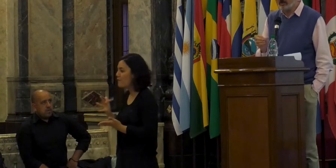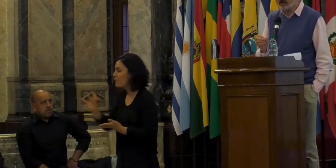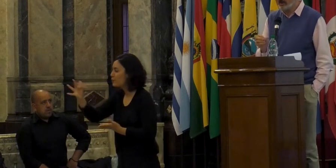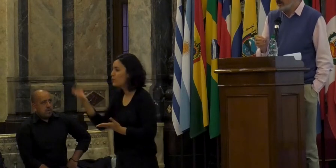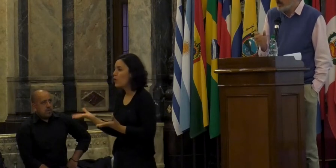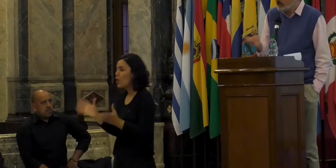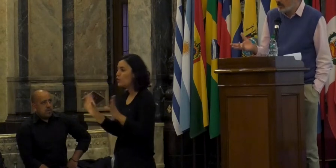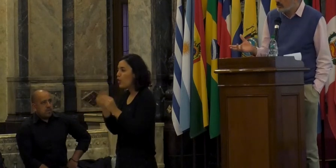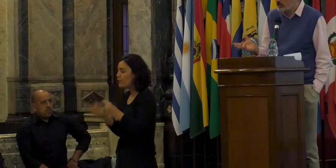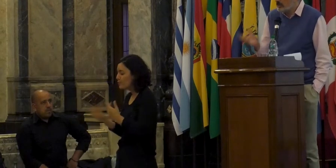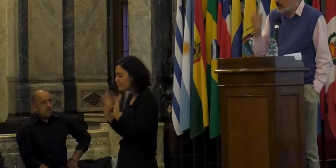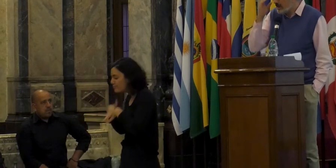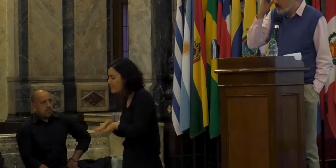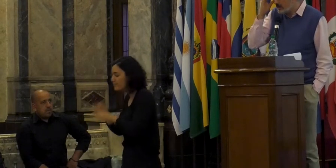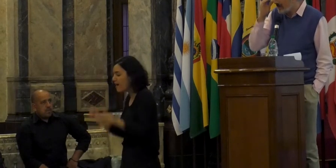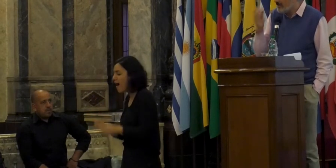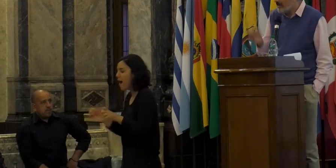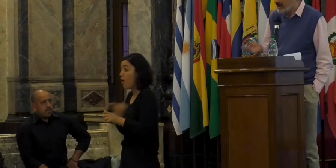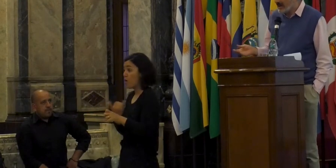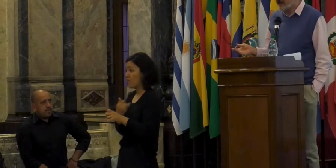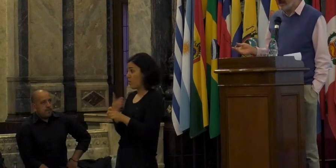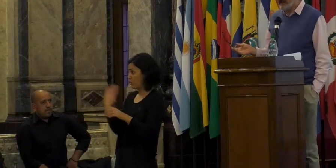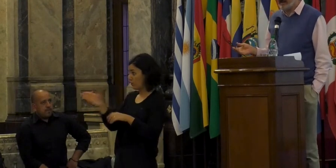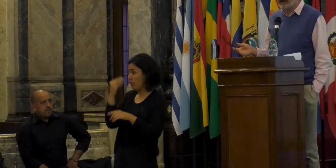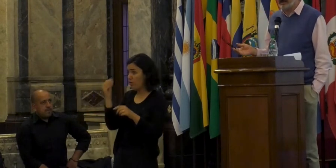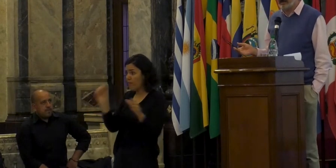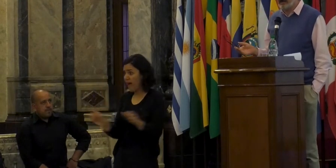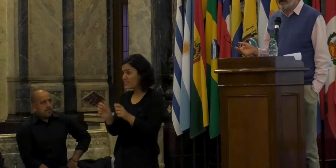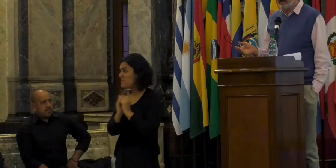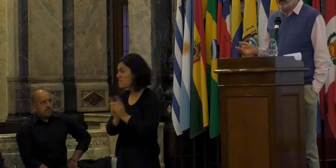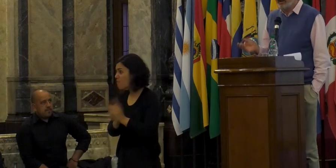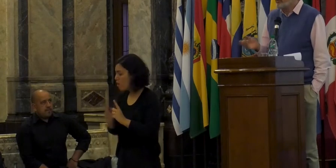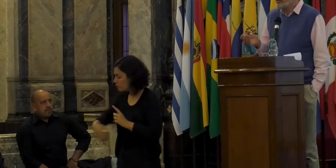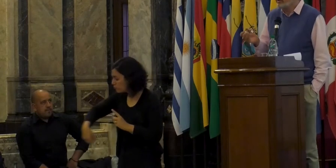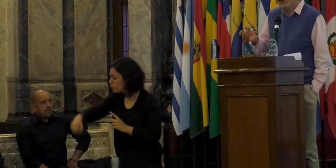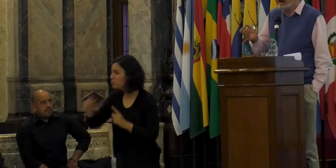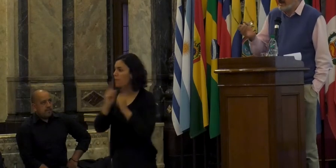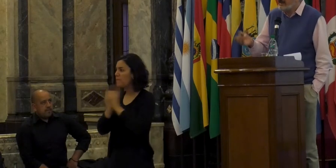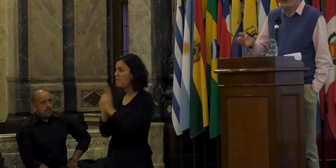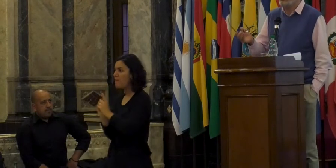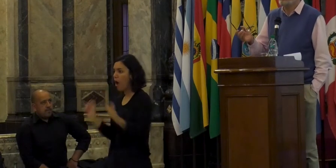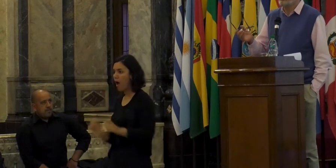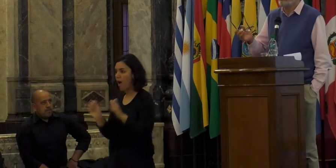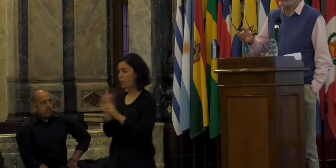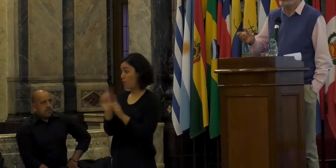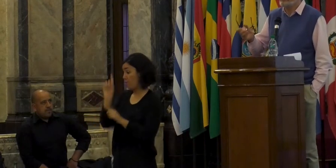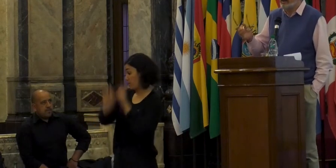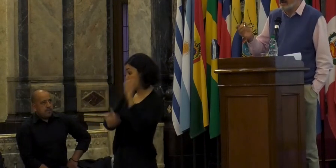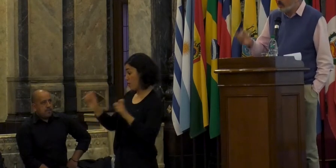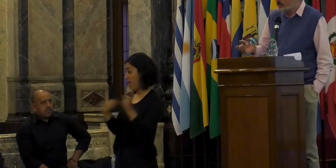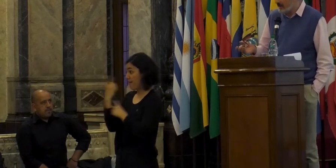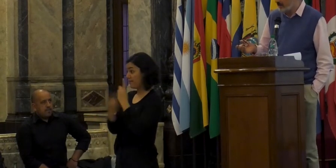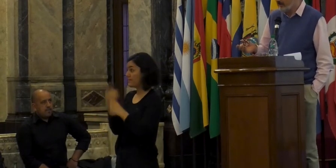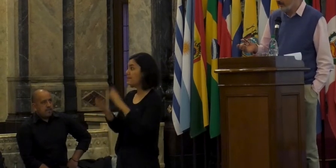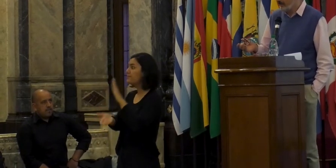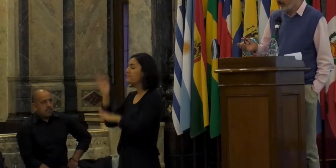futuro. Y cómo todos no hacemos de la misma manera las maletas. Por ejemplo, la gente que fue llevada